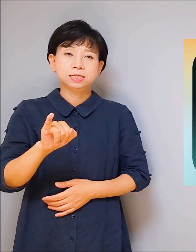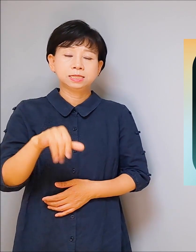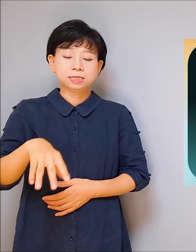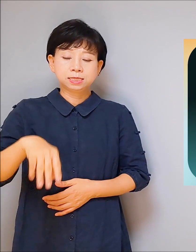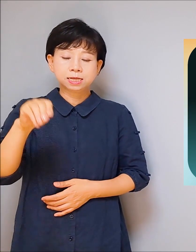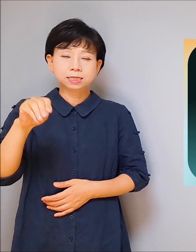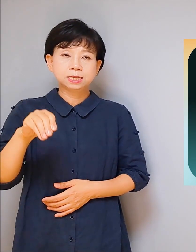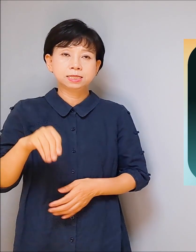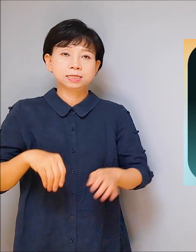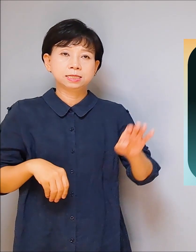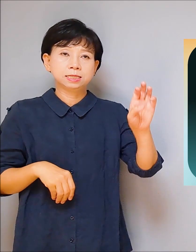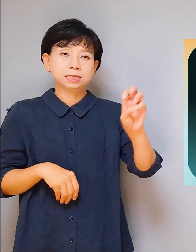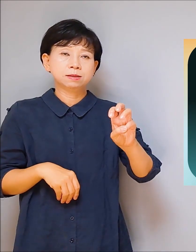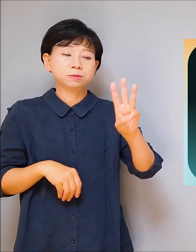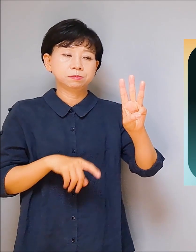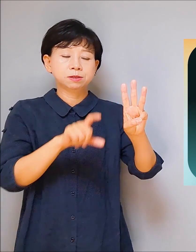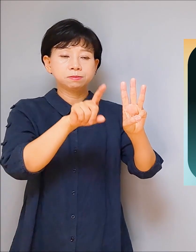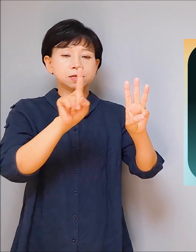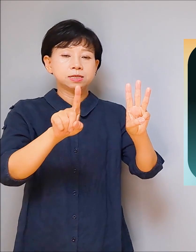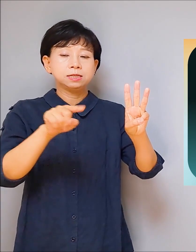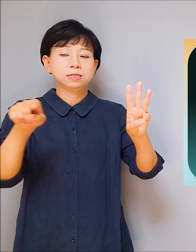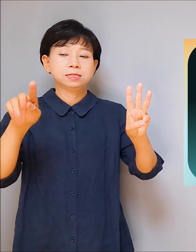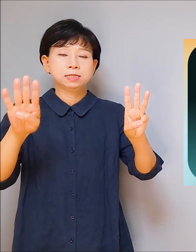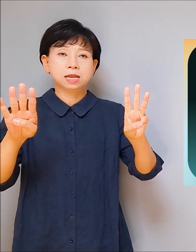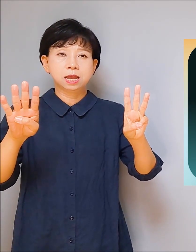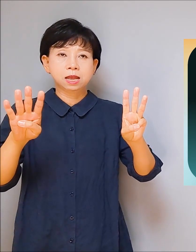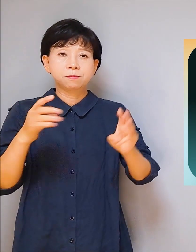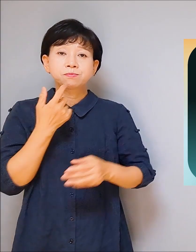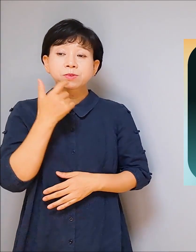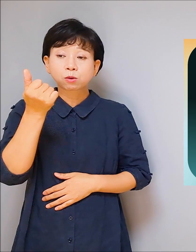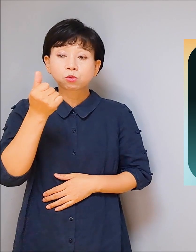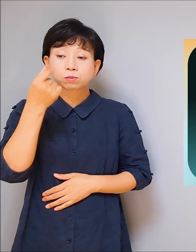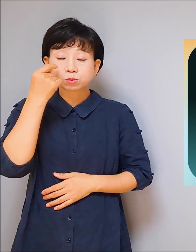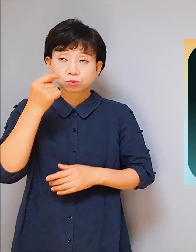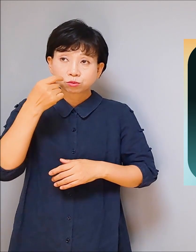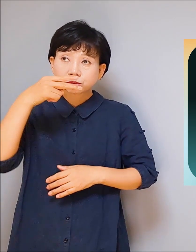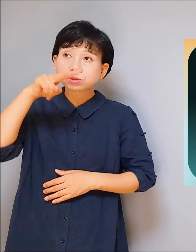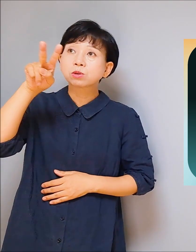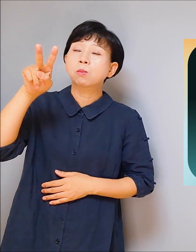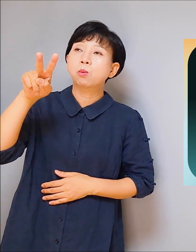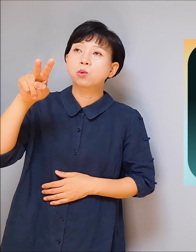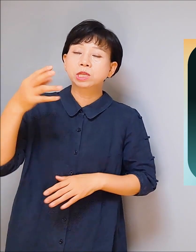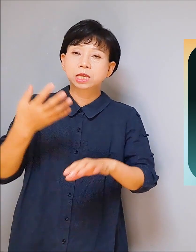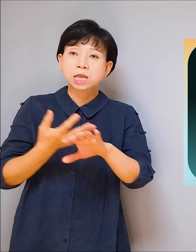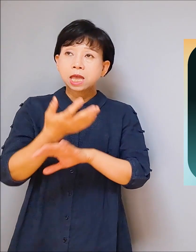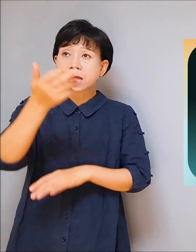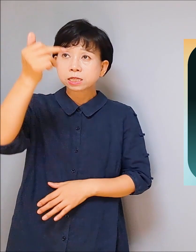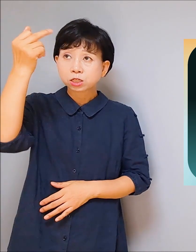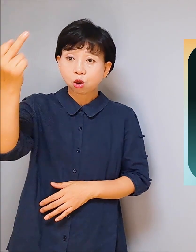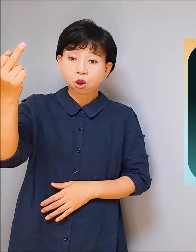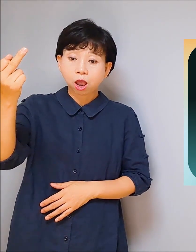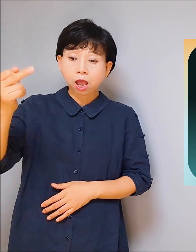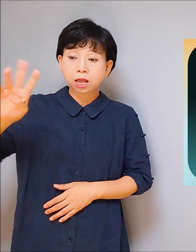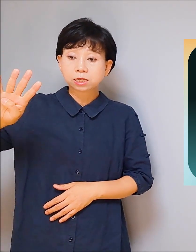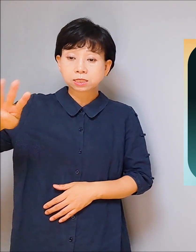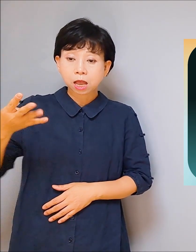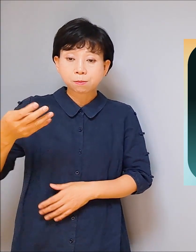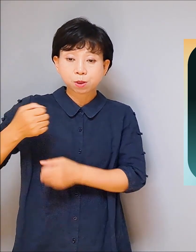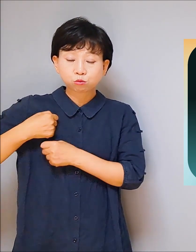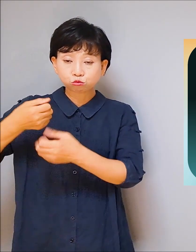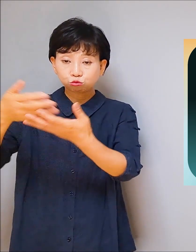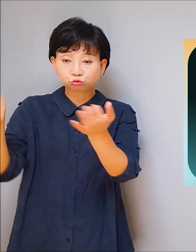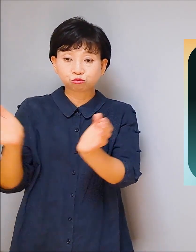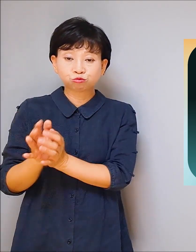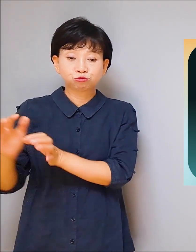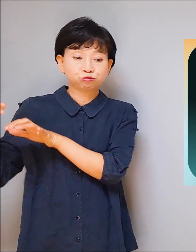먼저 1절 읽어보도록 하겠습니다. 야곱이 눈을 들어보니 에서가 400명의 장정을 거느리고 오고 있는지라